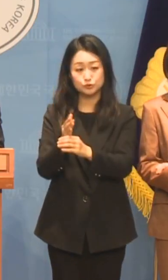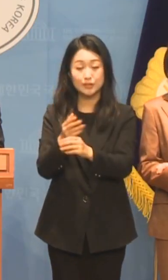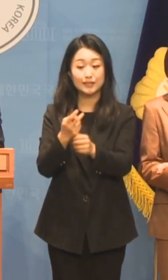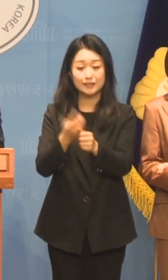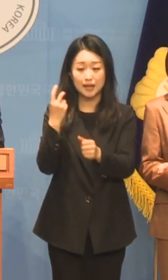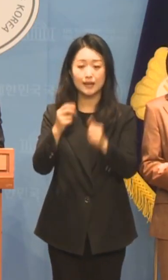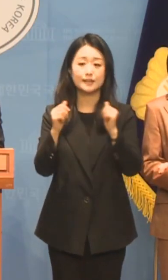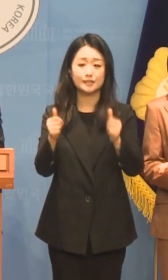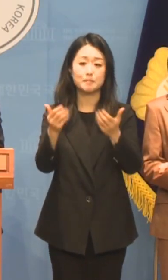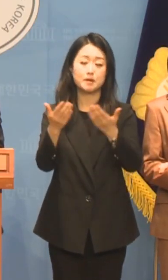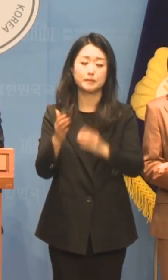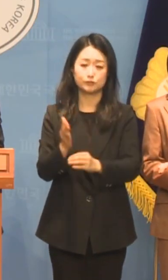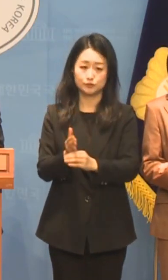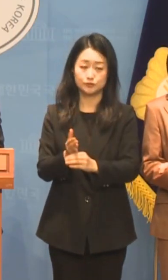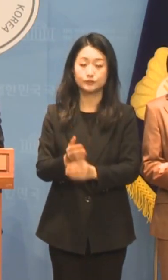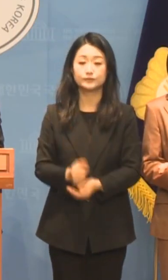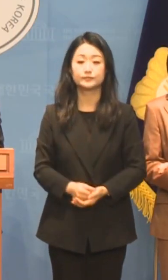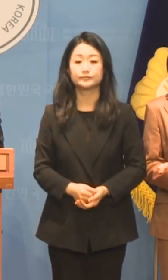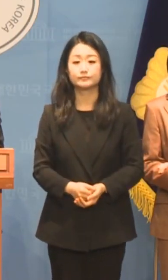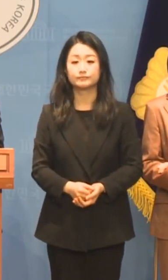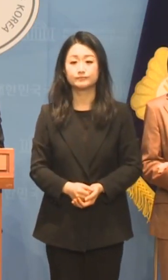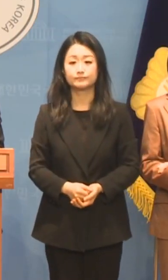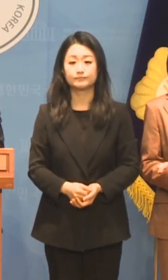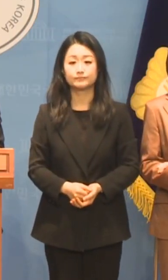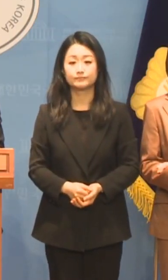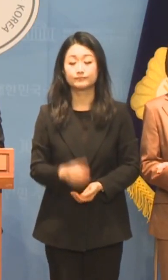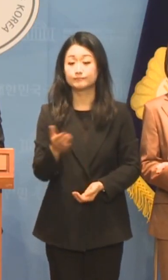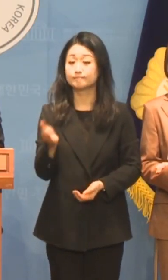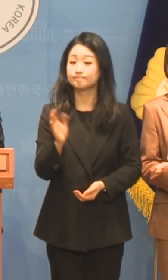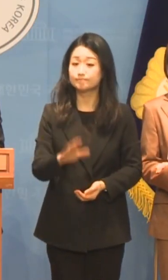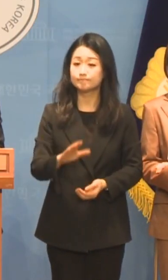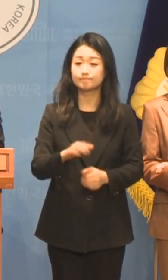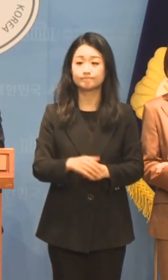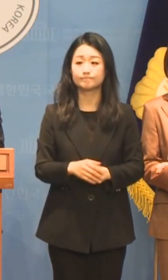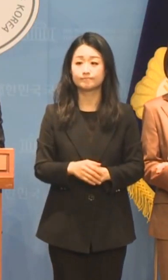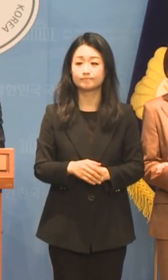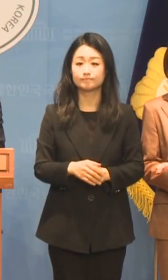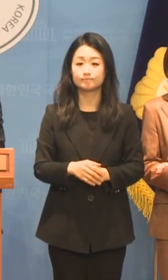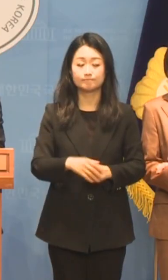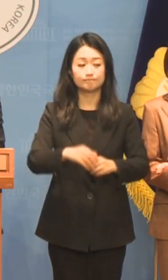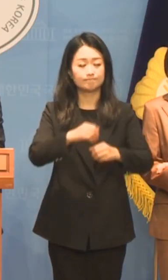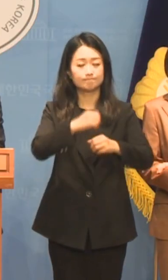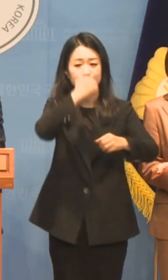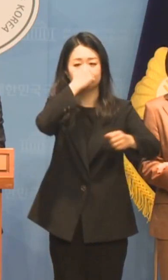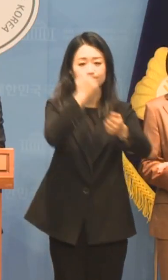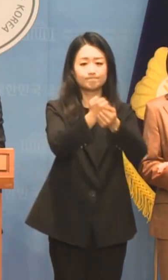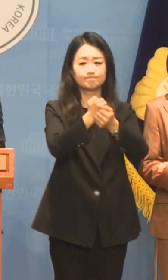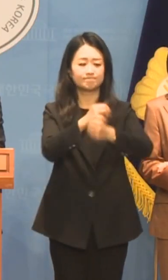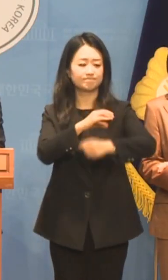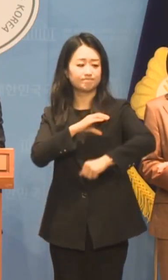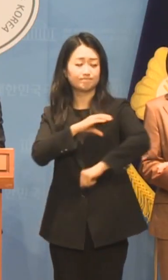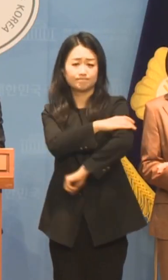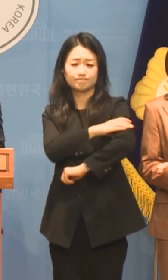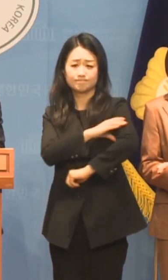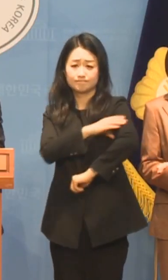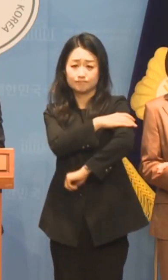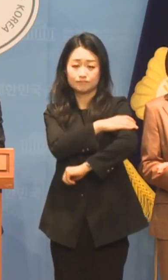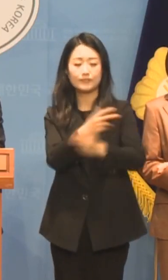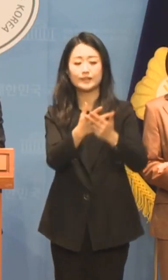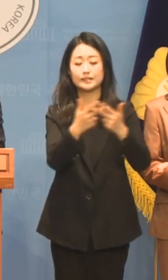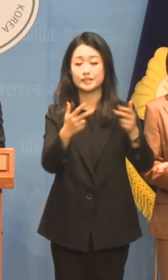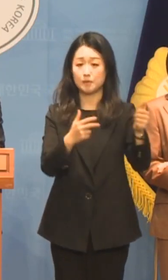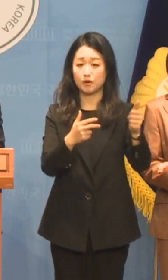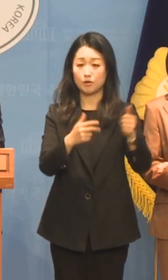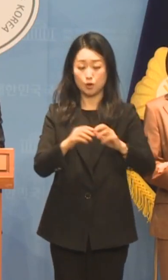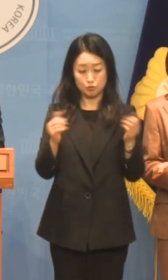탄핵 심판까지 받고 있습니다. 그런데 이러한 무소불위의 권력을 휘두르는